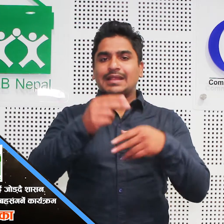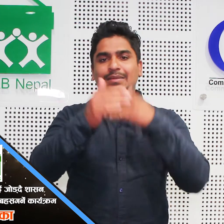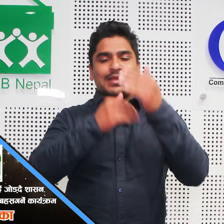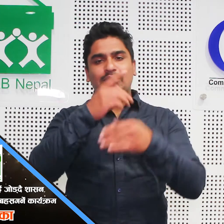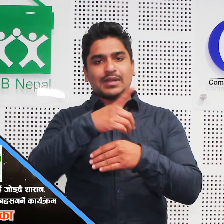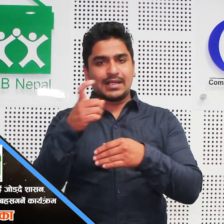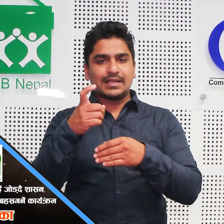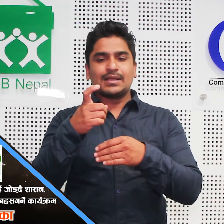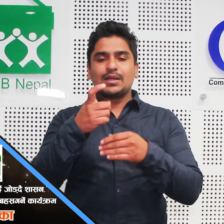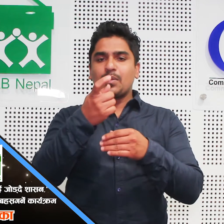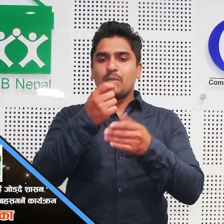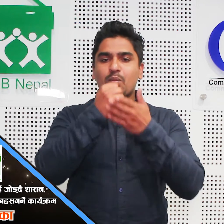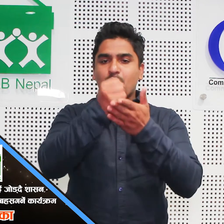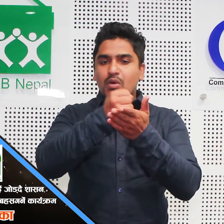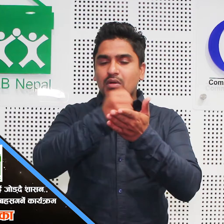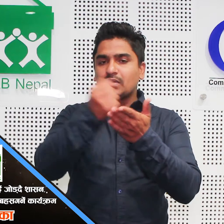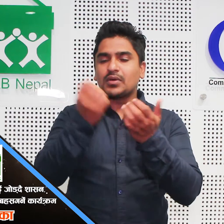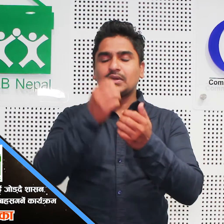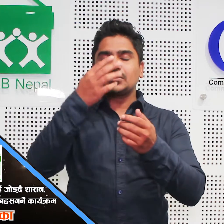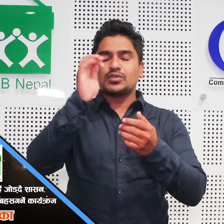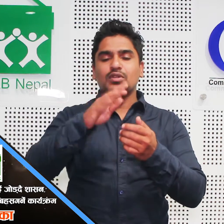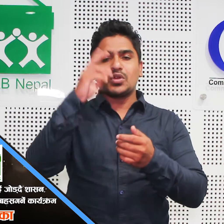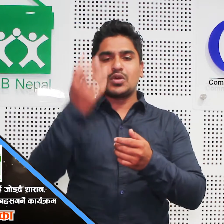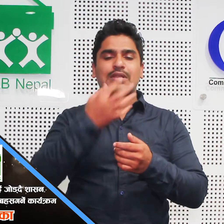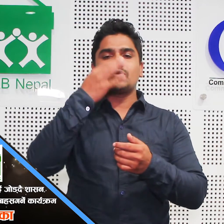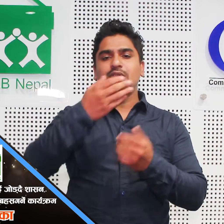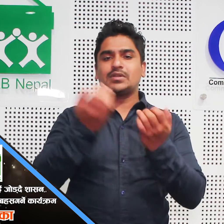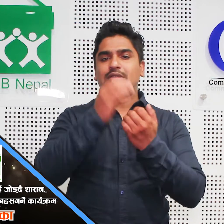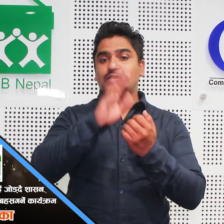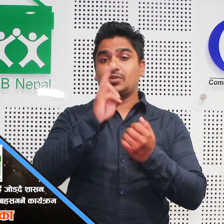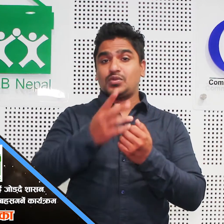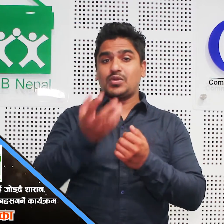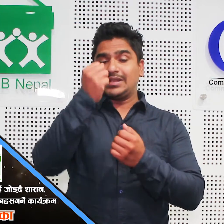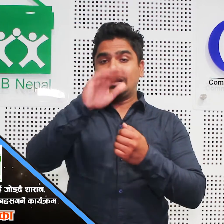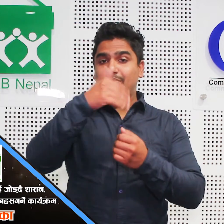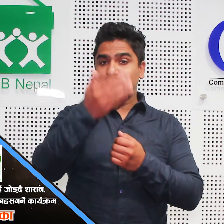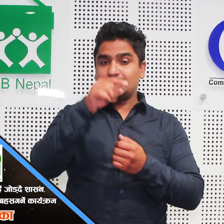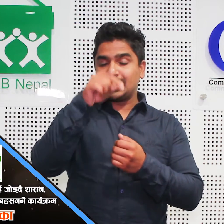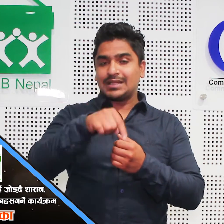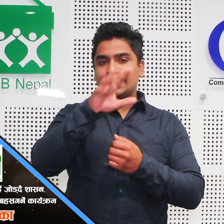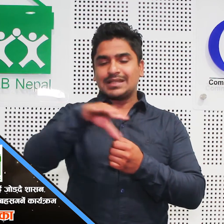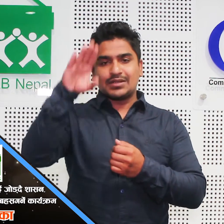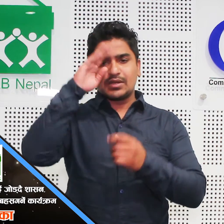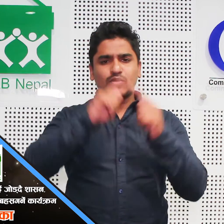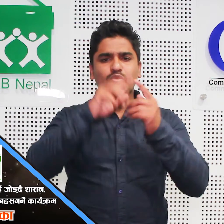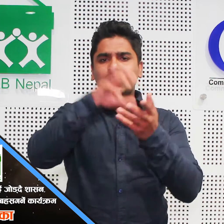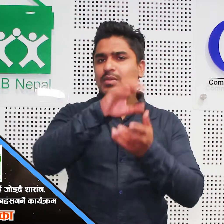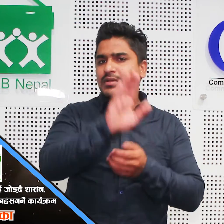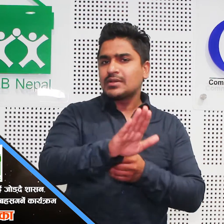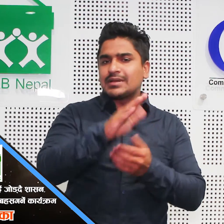लागि पहल लिन सक्ने अधिकार सुनिश्चित गरेको छ। त्यो अधिकारपछि अहिले स्थानीय सरकार कुन ठाउँमा छन्? कार्यक्रममा